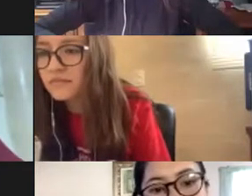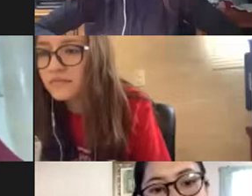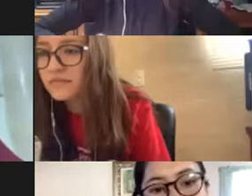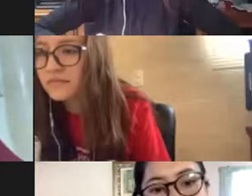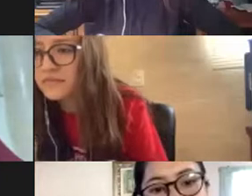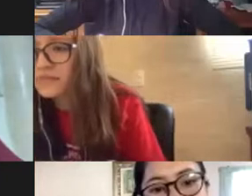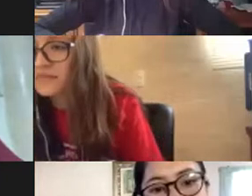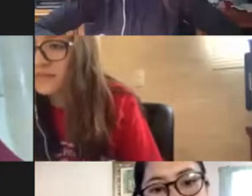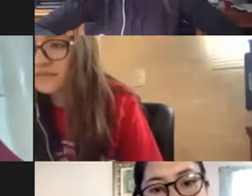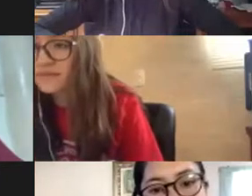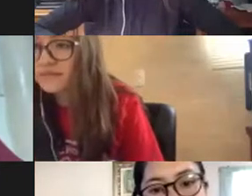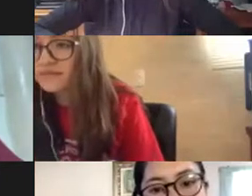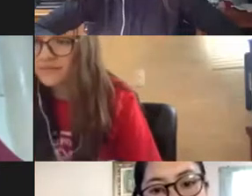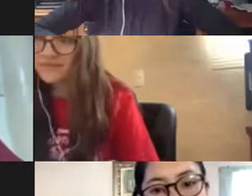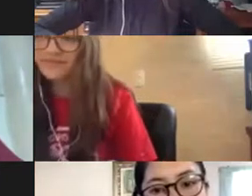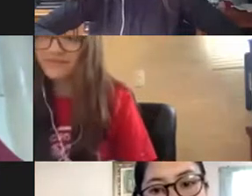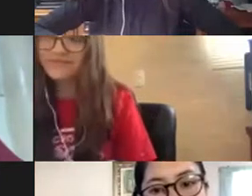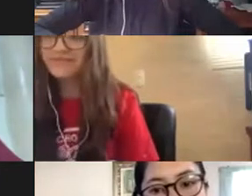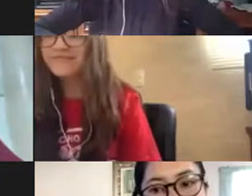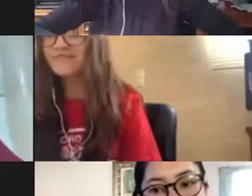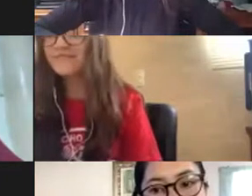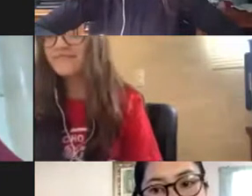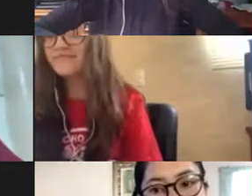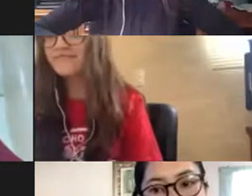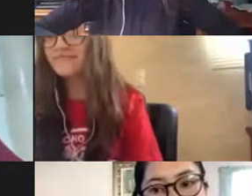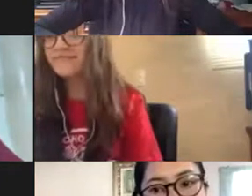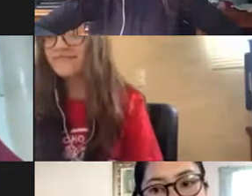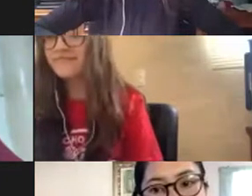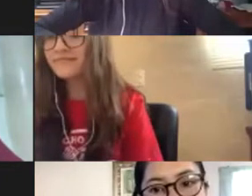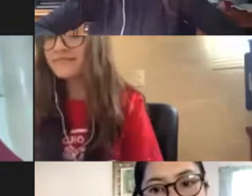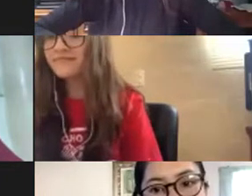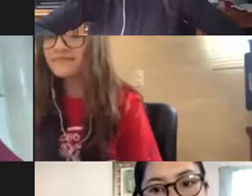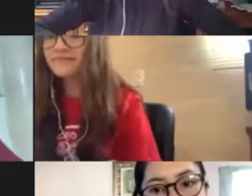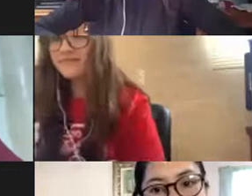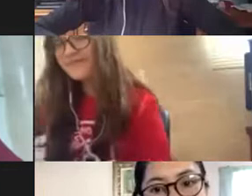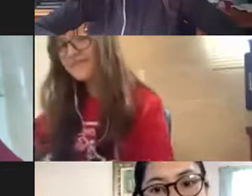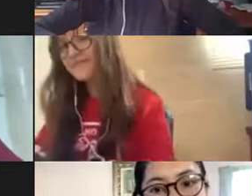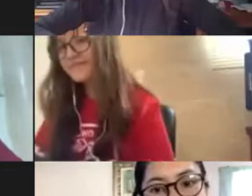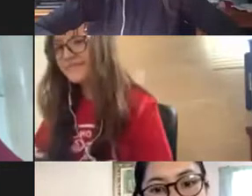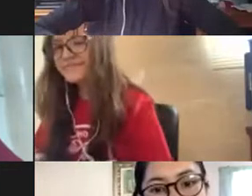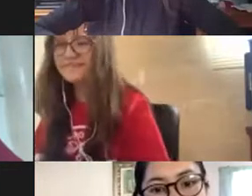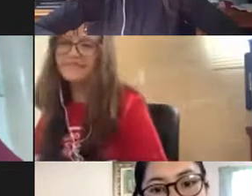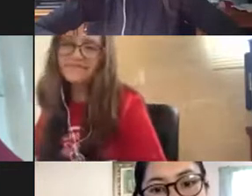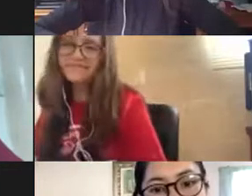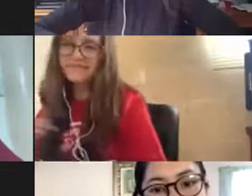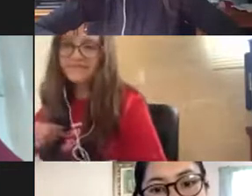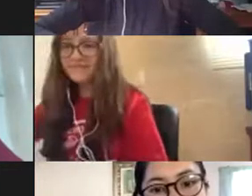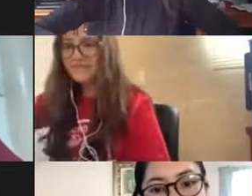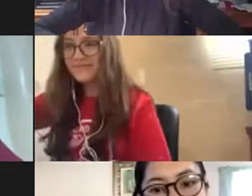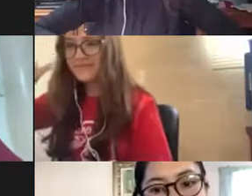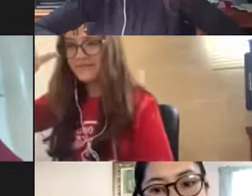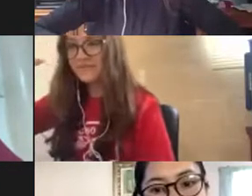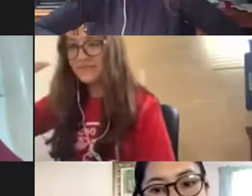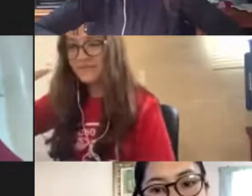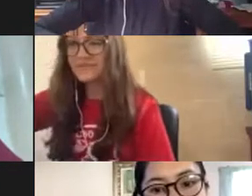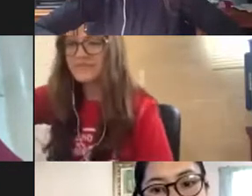Marielen Alvarado Méndez. Niurka Montserrat Pérez López. Presente. Noemí González